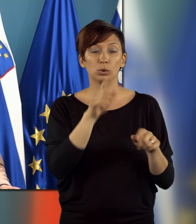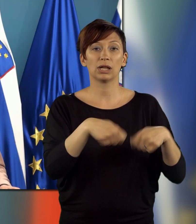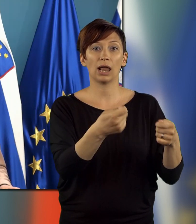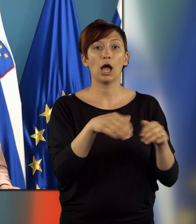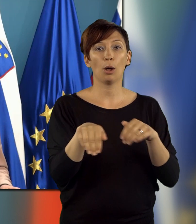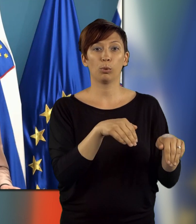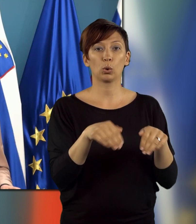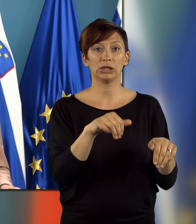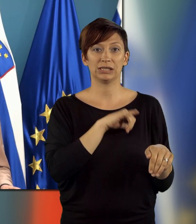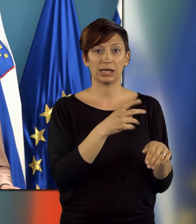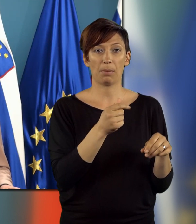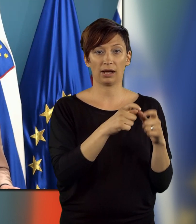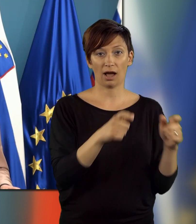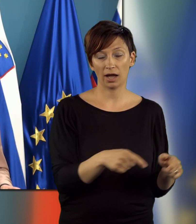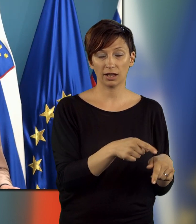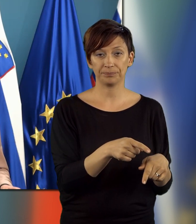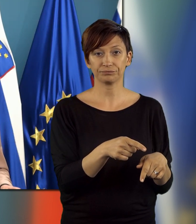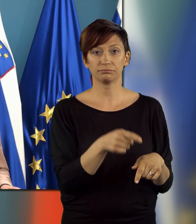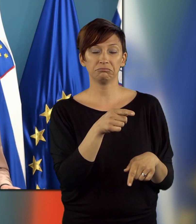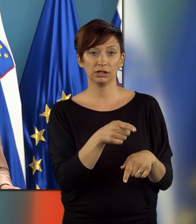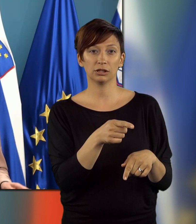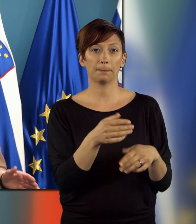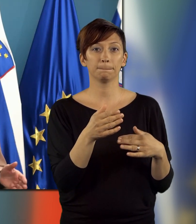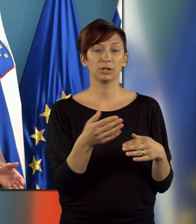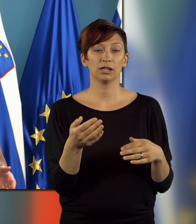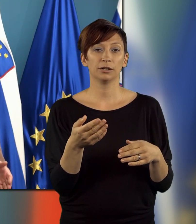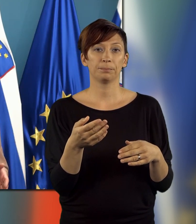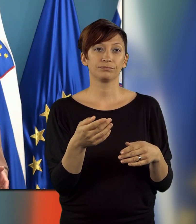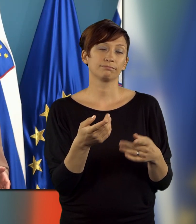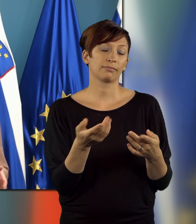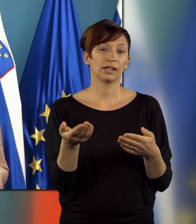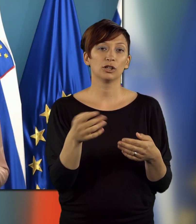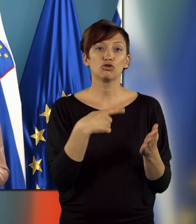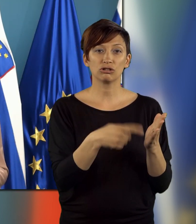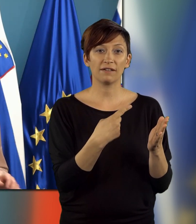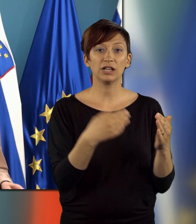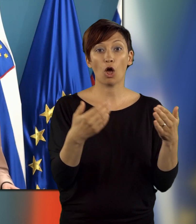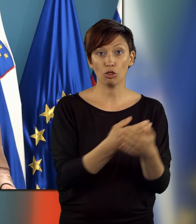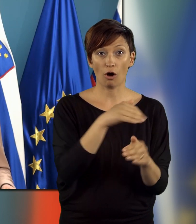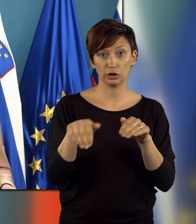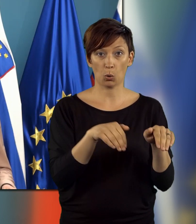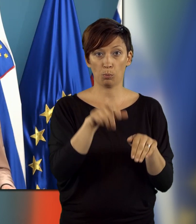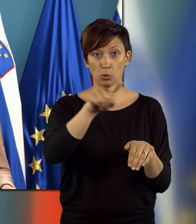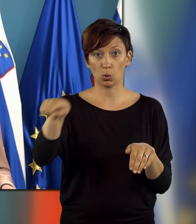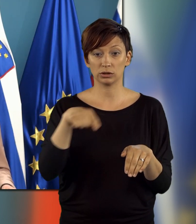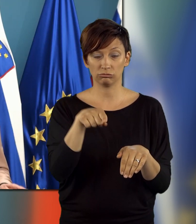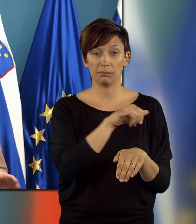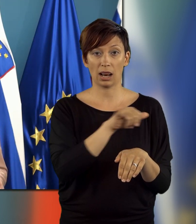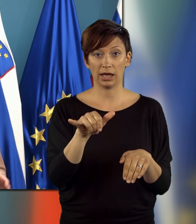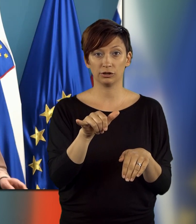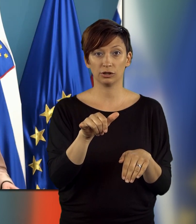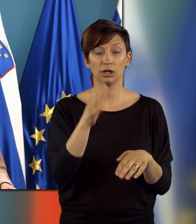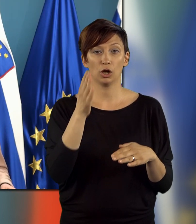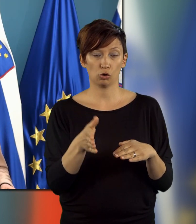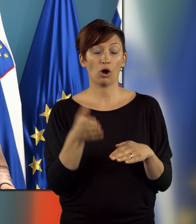pokojninska blagajna, ker je pritok oziroma število novih upokojencev v letošnjem letu